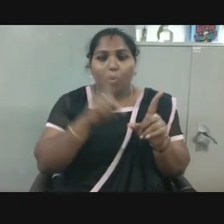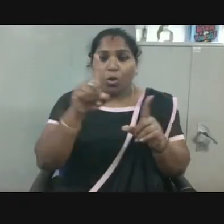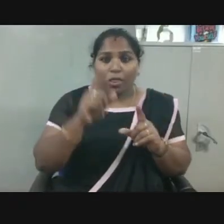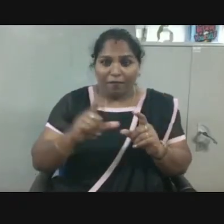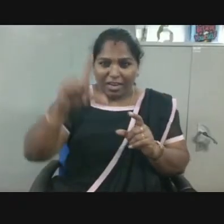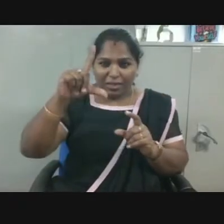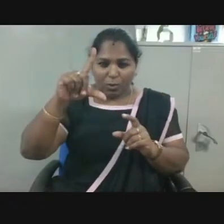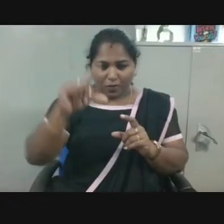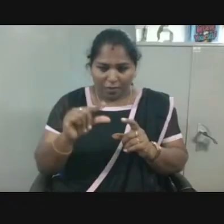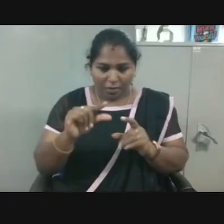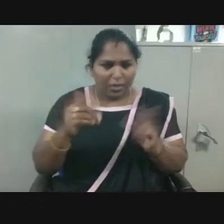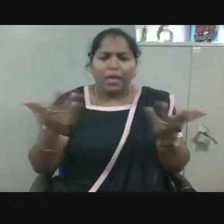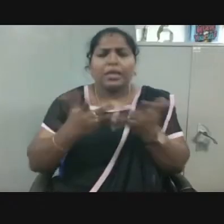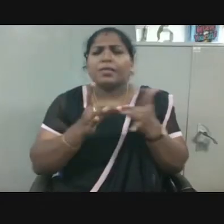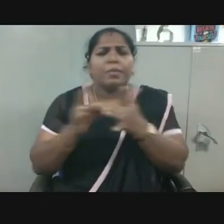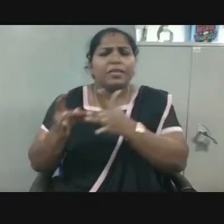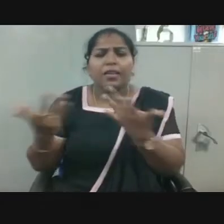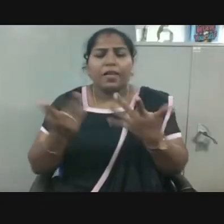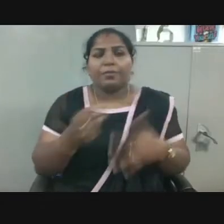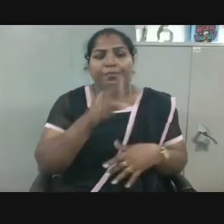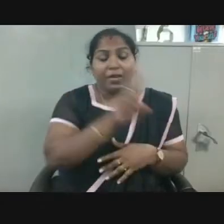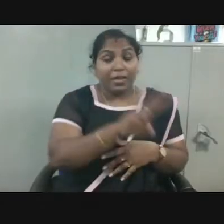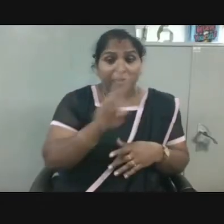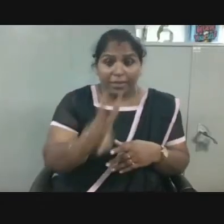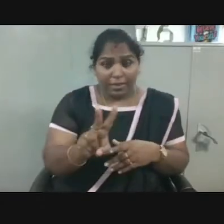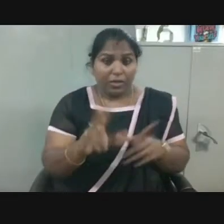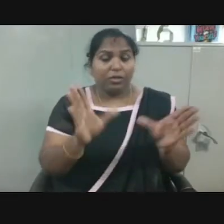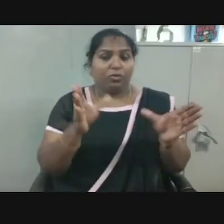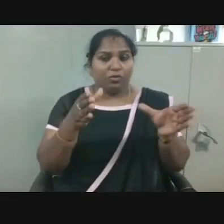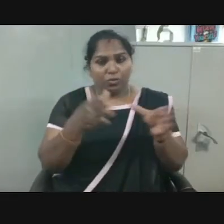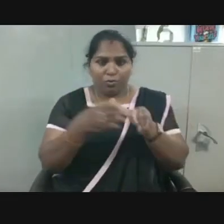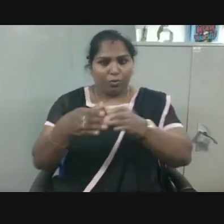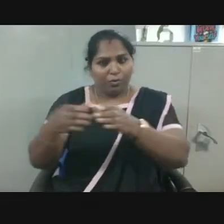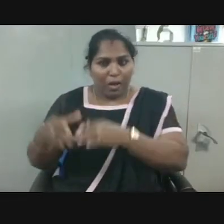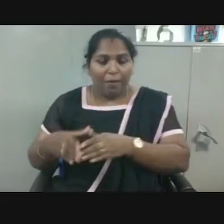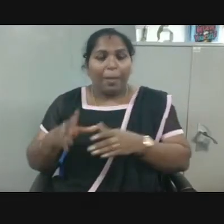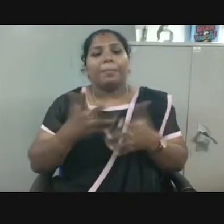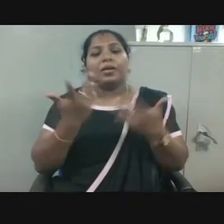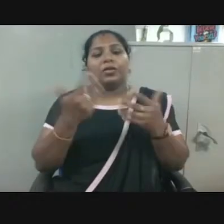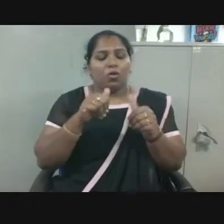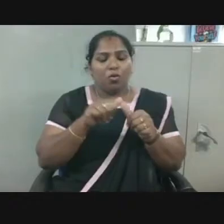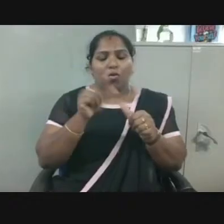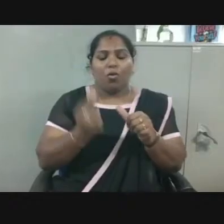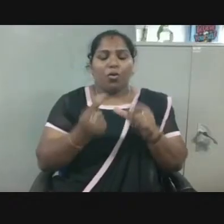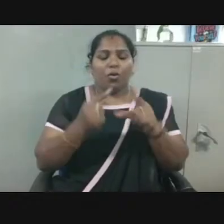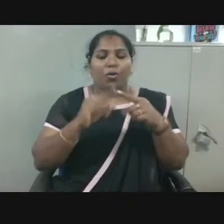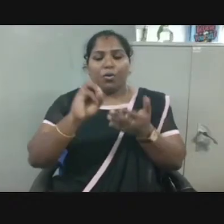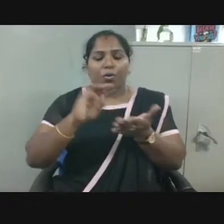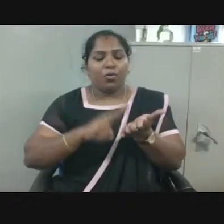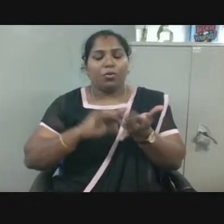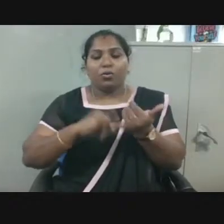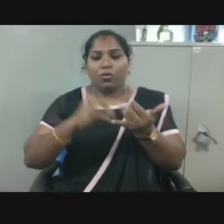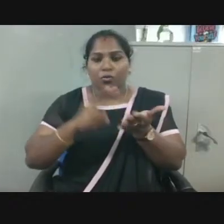ചെറുതുമാണ്. ഇതിന്റെ പ്രത്യേകത എന്ന് വെച്ചാൽ ഈ 22 ജോഡി ക്രോമസോമുകളെ നമ്മൾ ഓട്ടോസോമൽ ക്രോമസോം എന്നാണ് വിളിക്കുന്നത്.